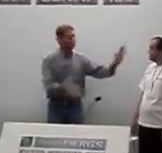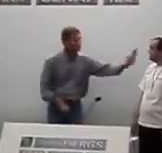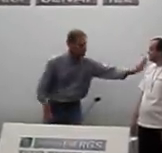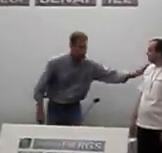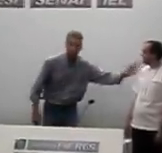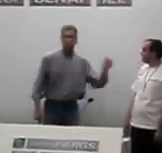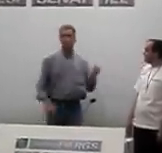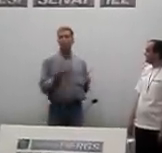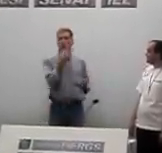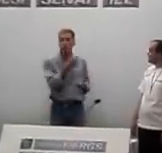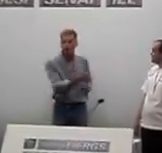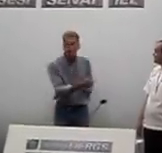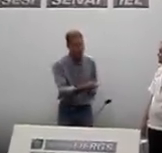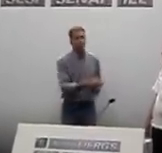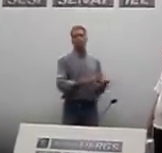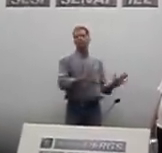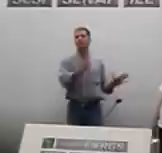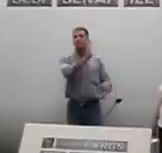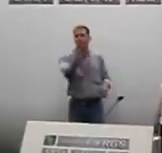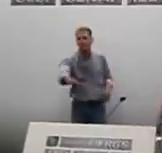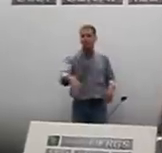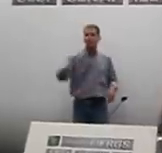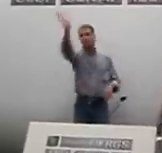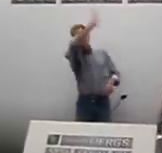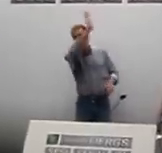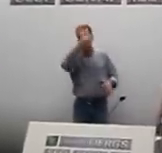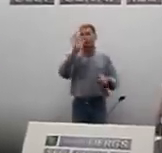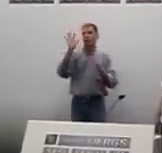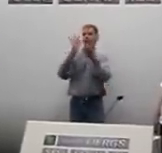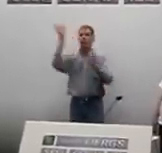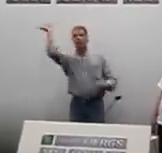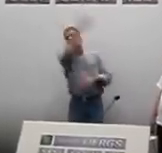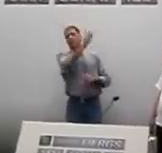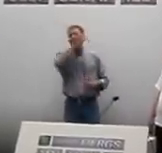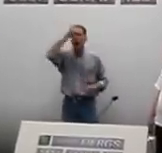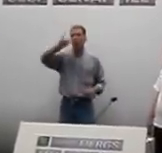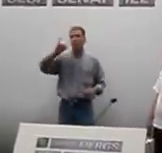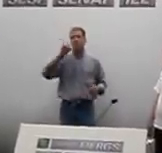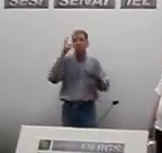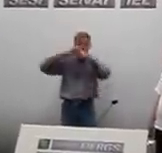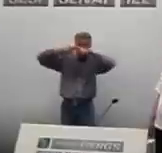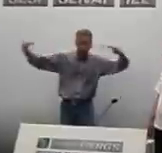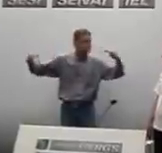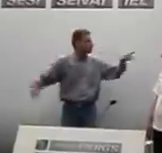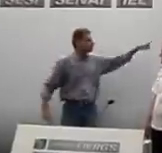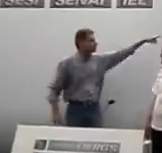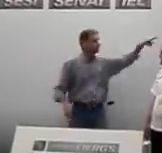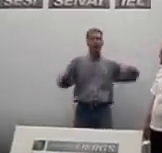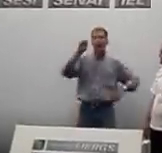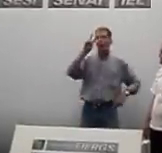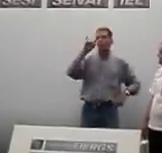se trata com a pessoa surda, o que se deve evitar, como é que se deve estabelecer o contato visual com a pessoa,